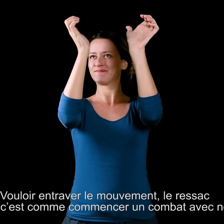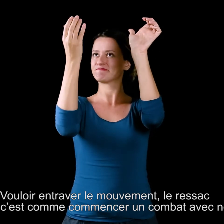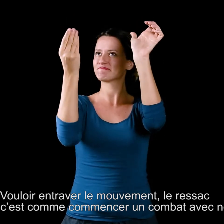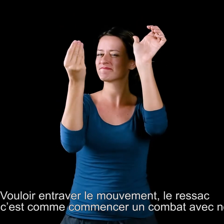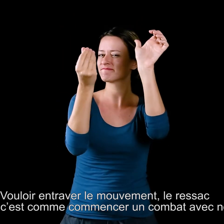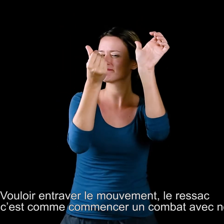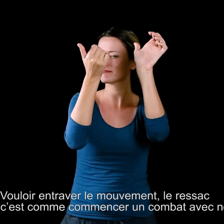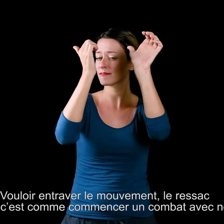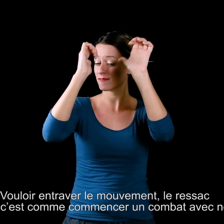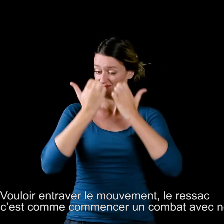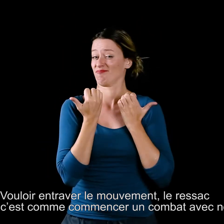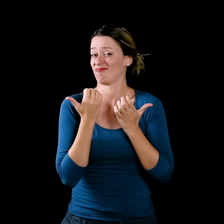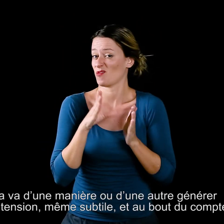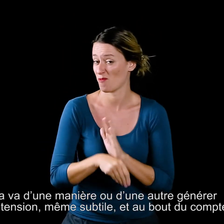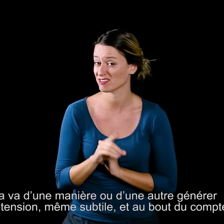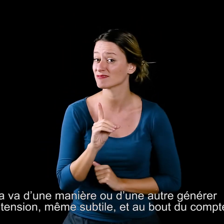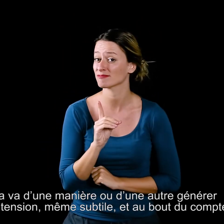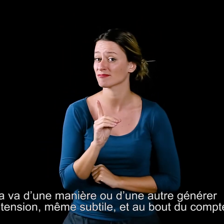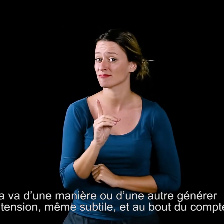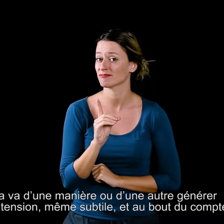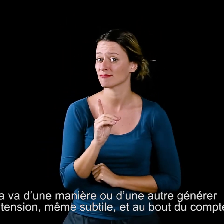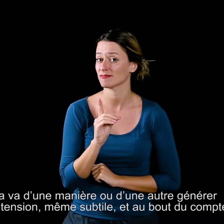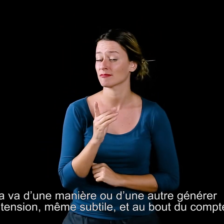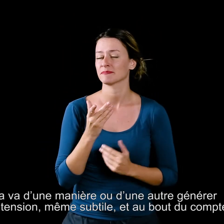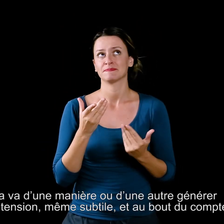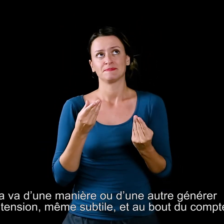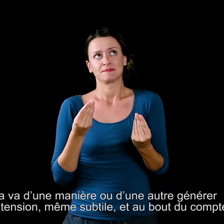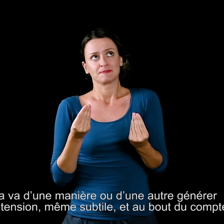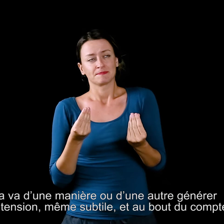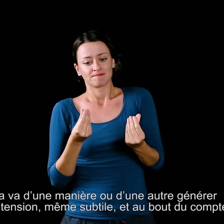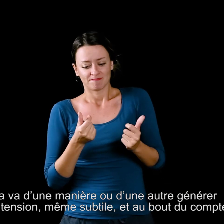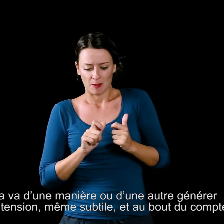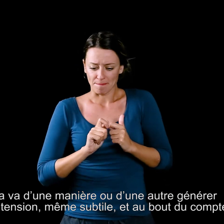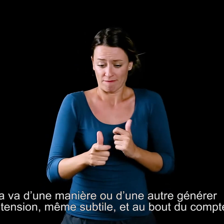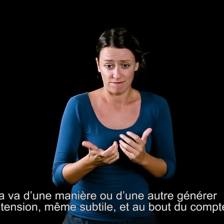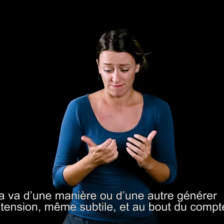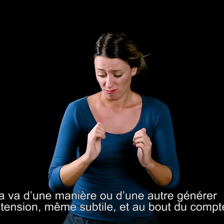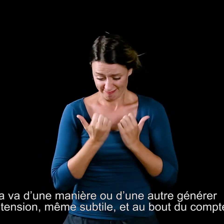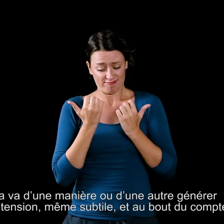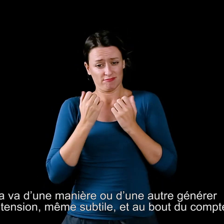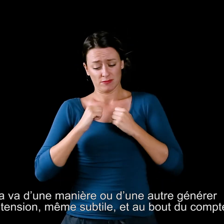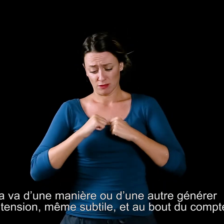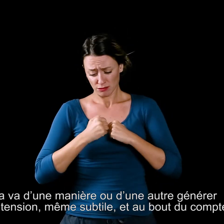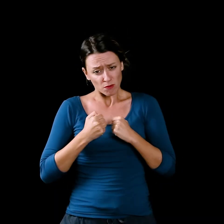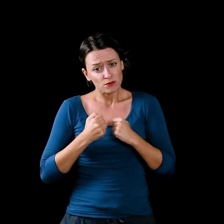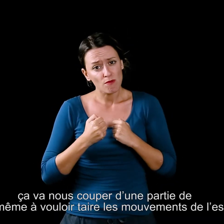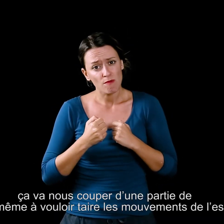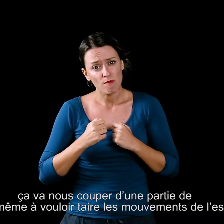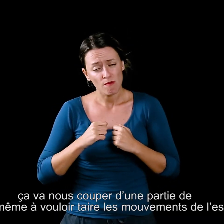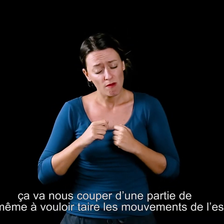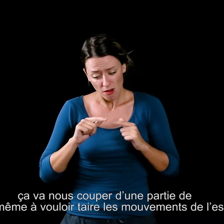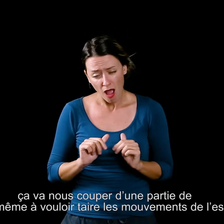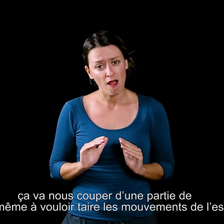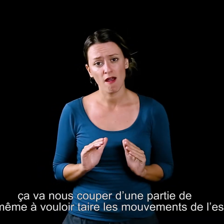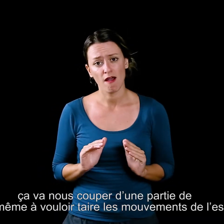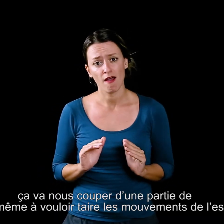commencer un combat avec nous-mêmes. Ça va d'une manière ou d'une autre générer une tension même subtile, et au bout du compte, ça va nous